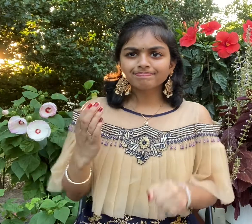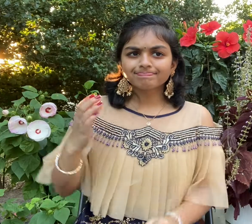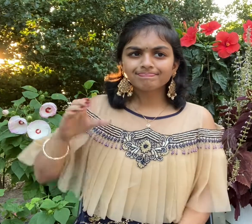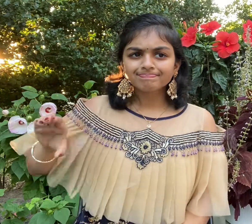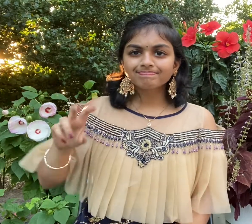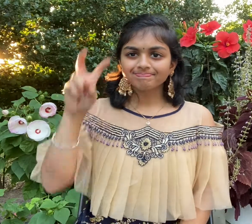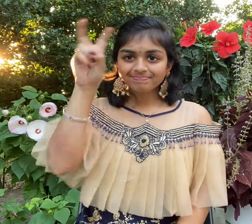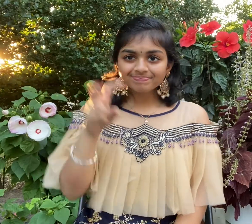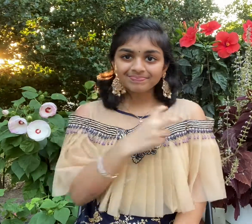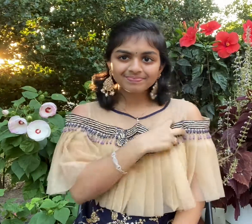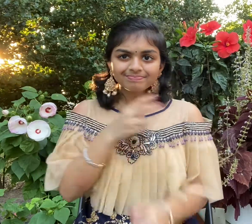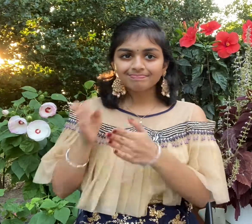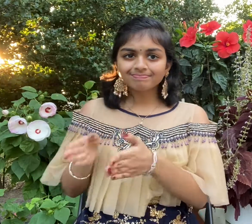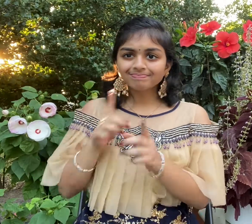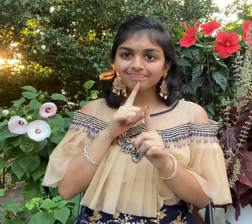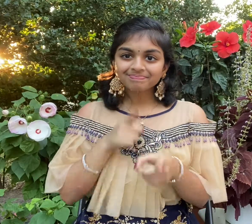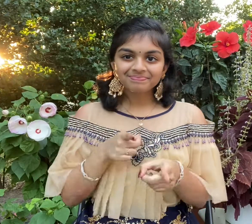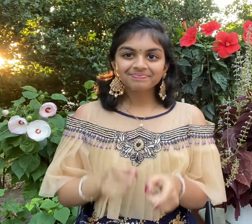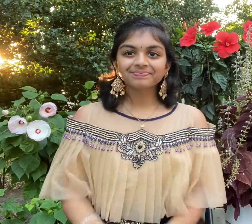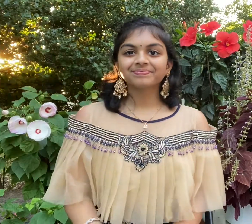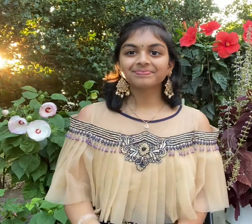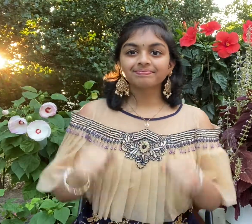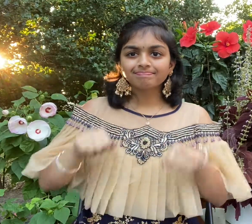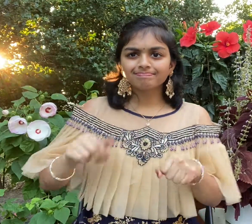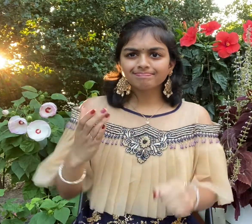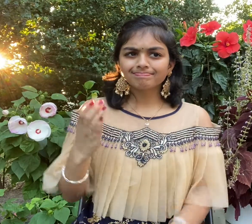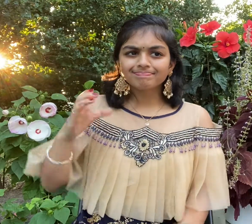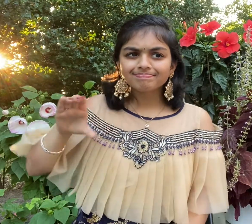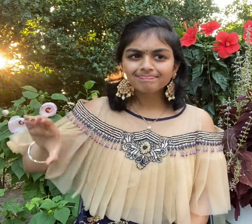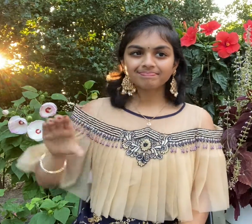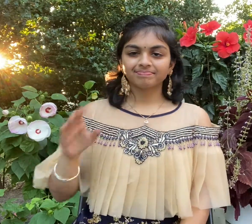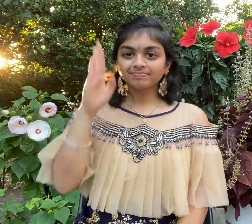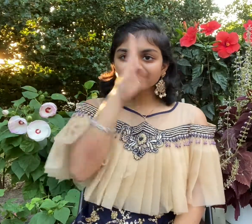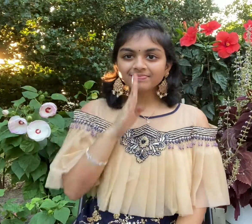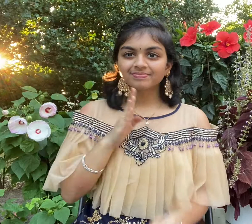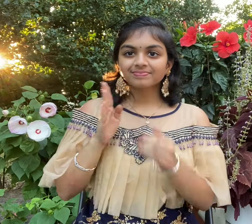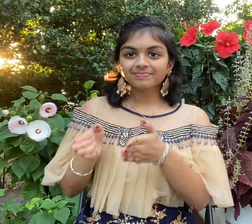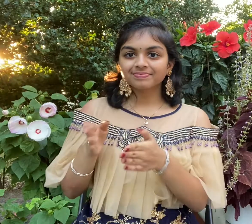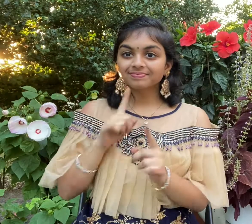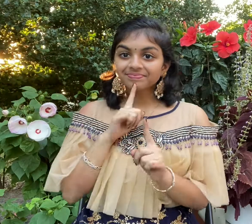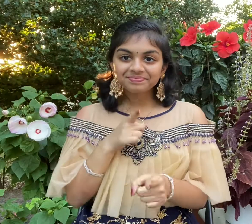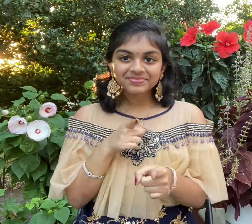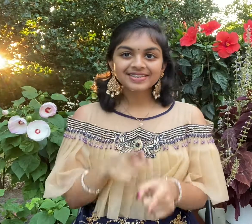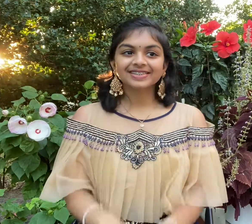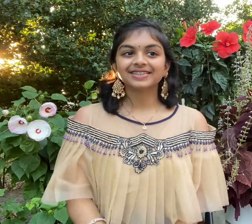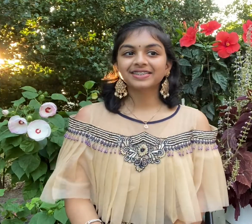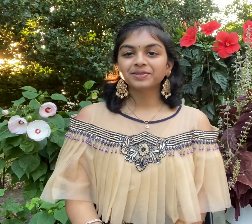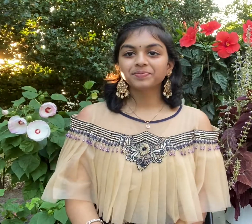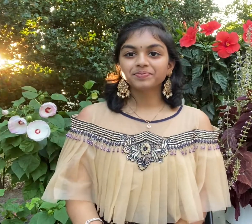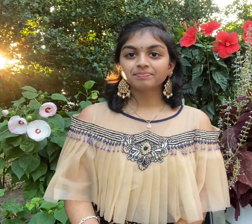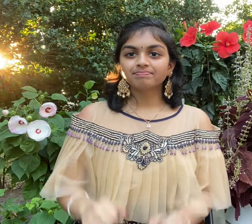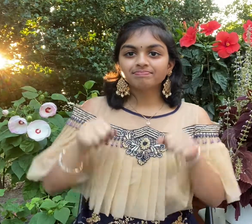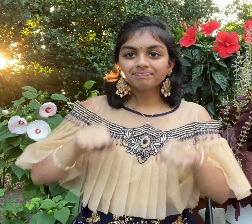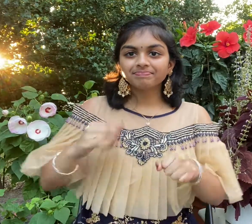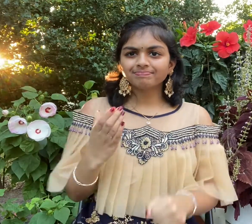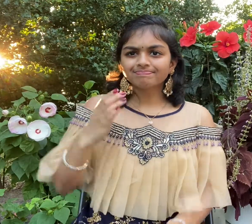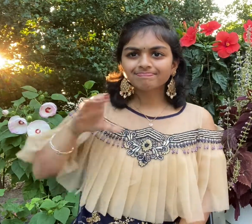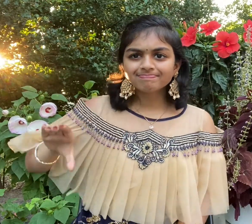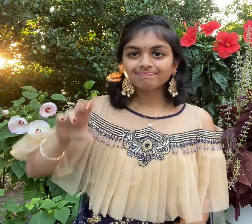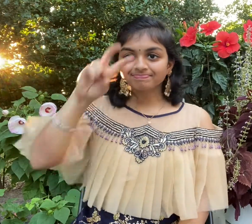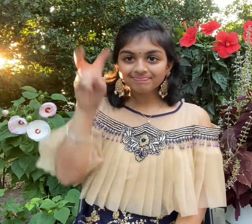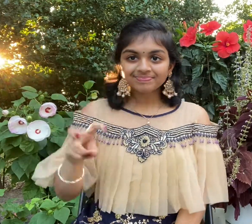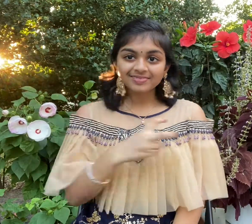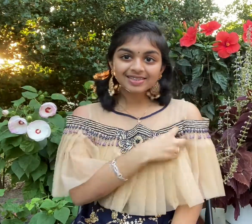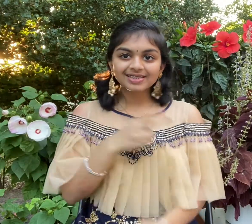Haavu Thindavara Nudisabahudu Garahodidavara Nudisabahudu